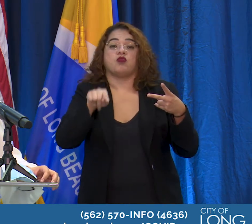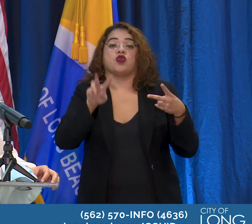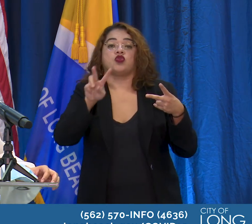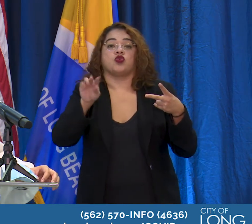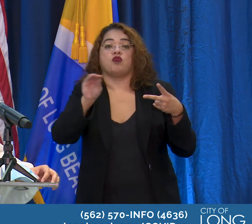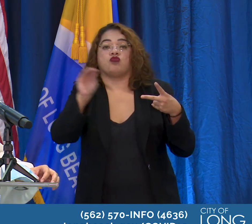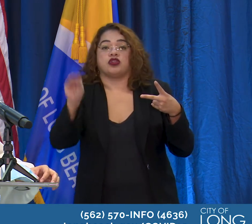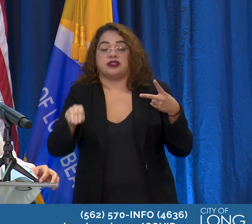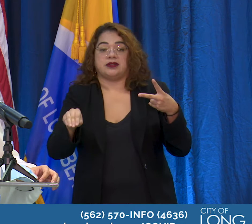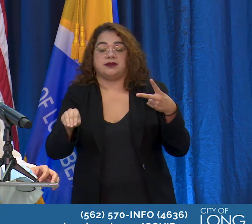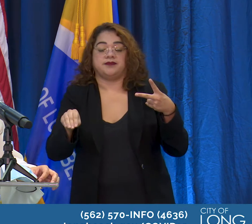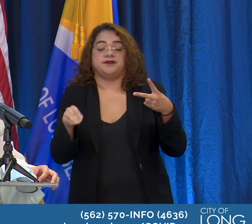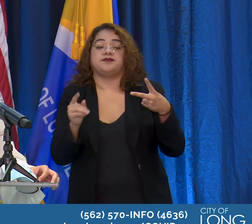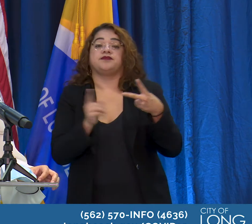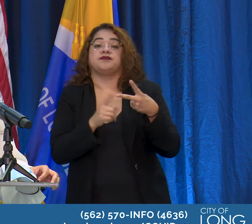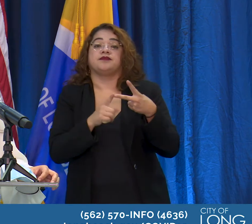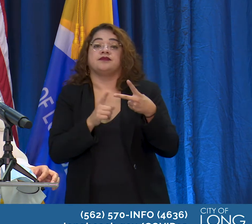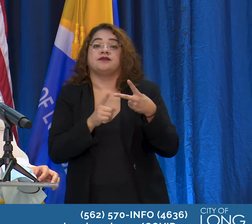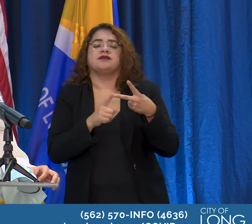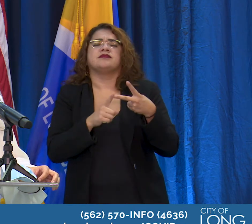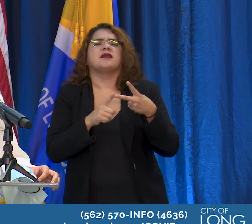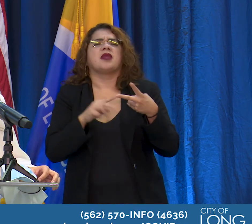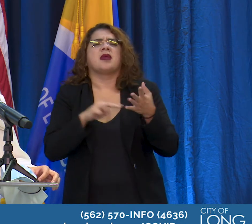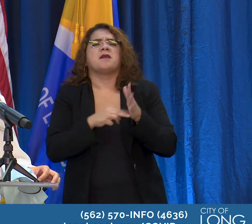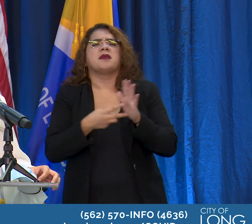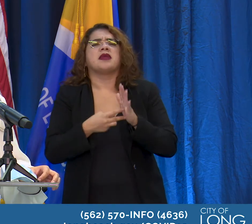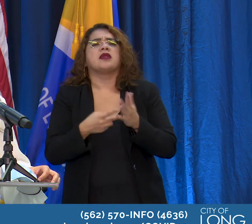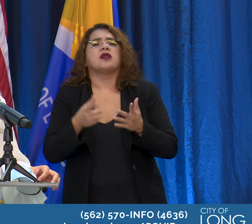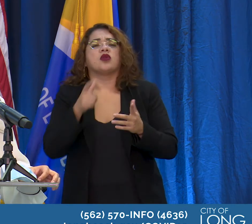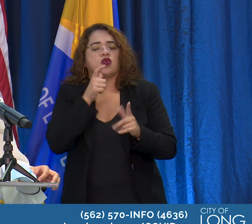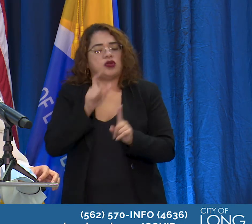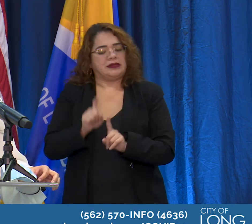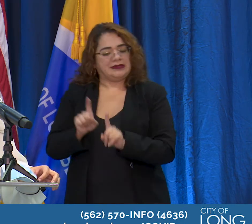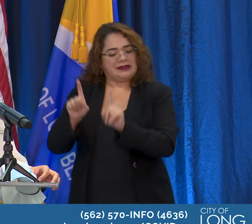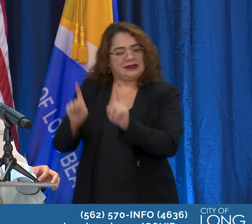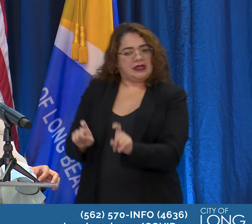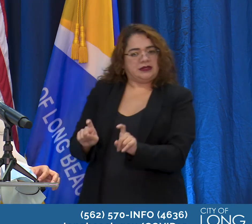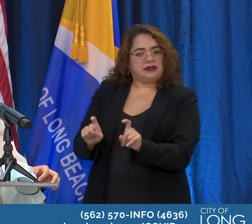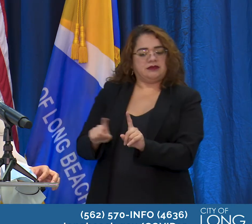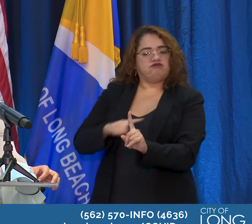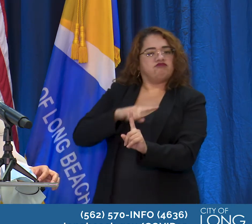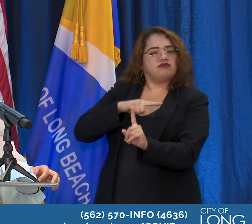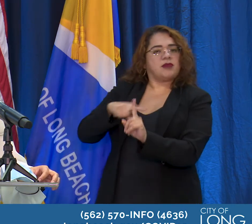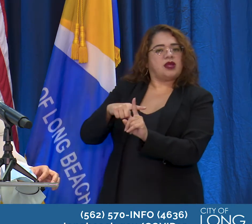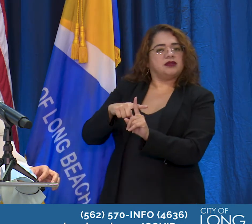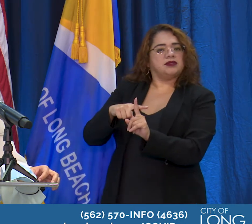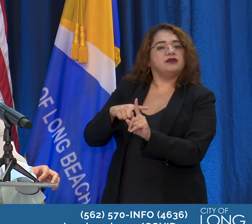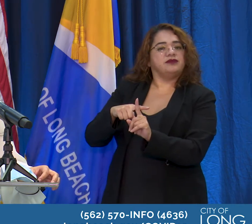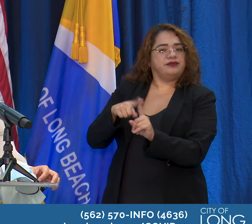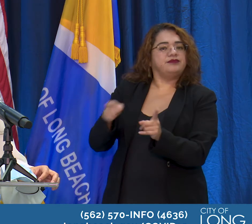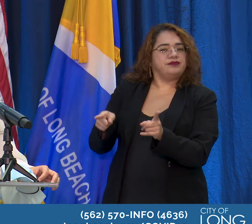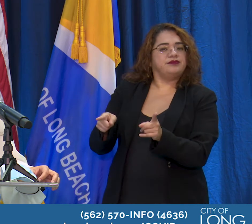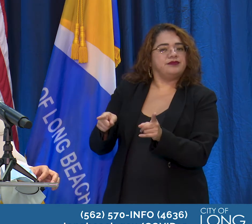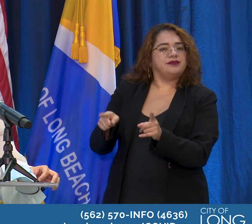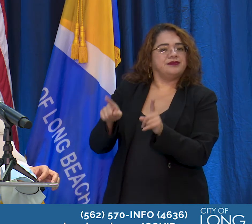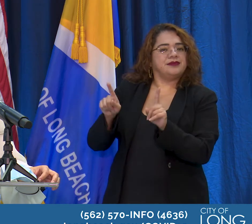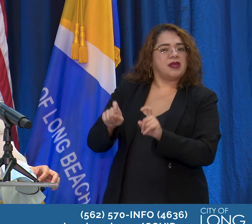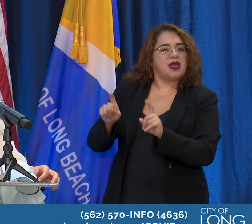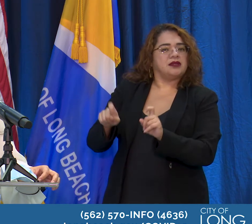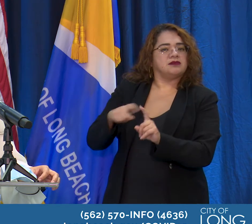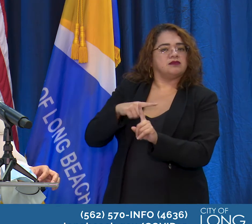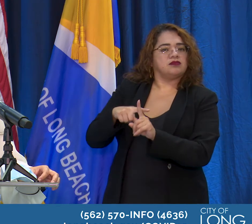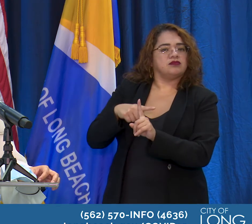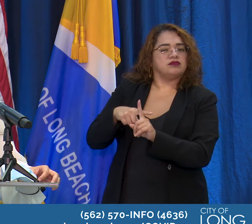3.2%. Ese porcentaje es las personas que dan positivos a las pruebas de COVID-19. La tasa